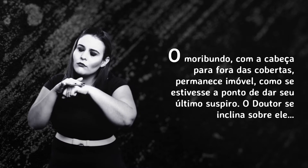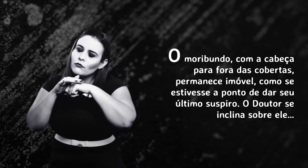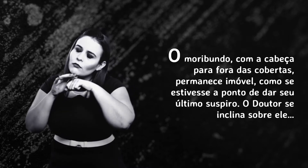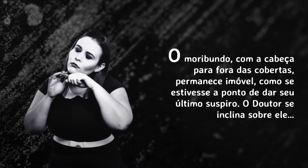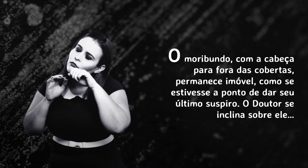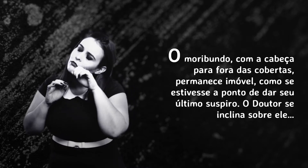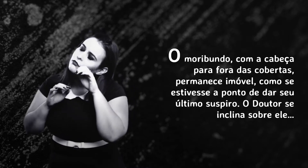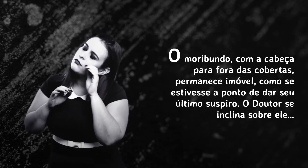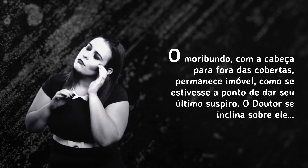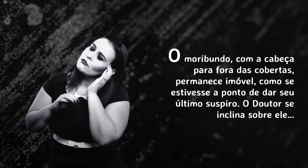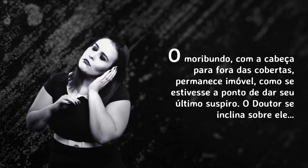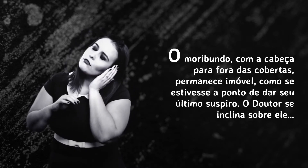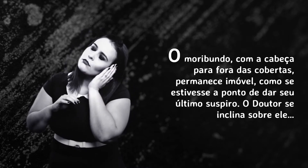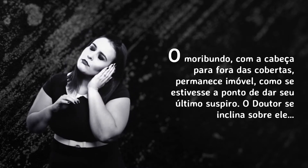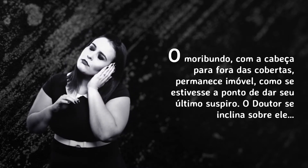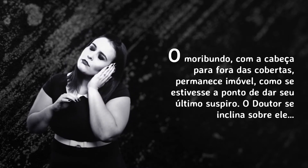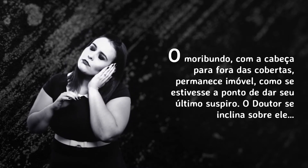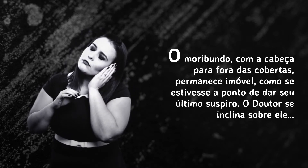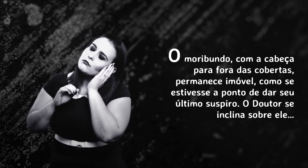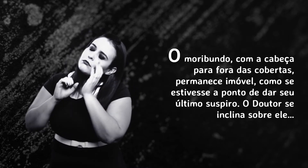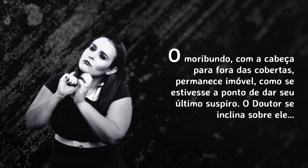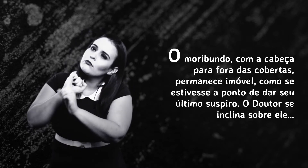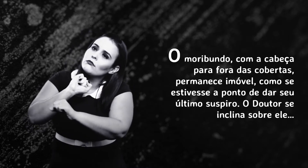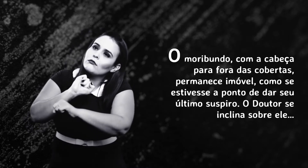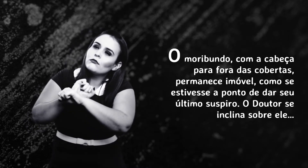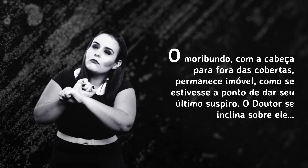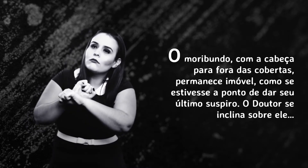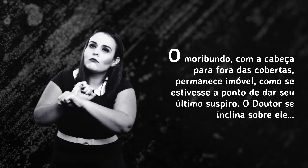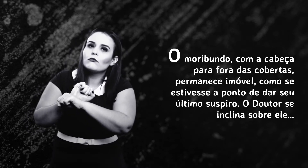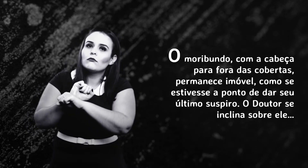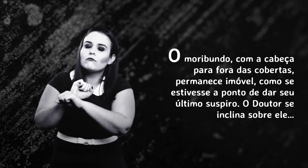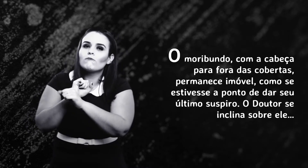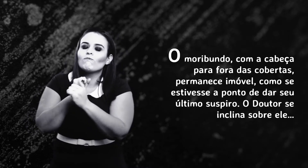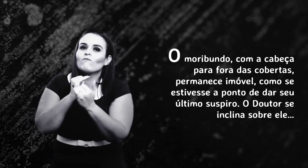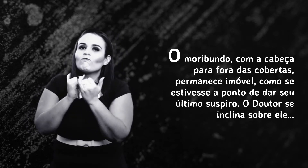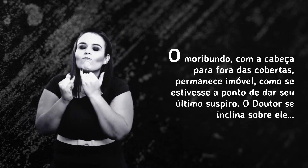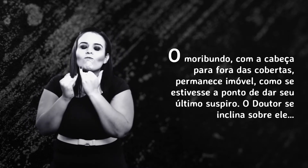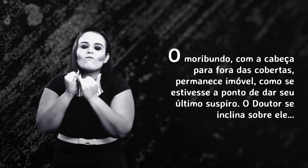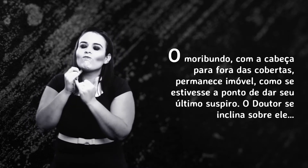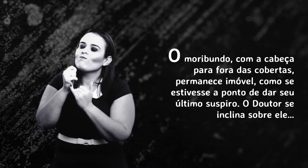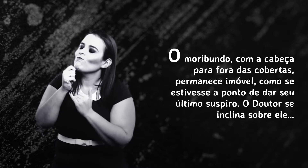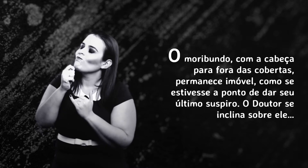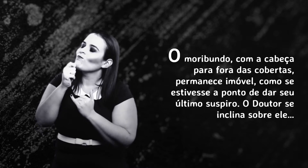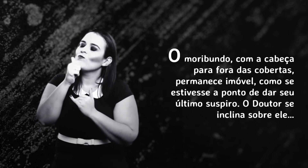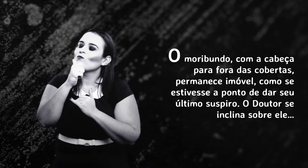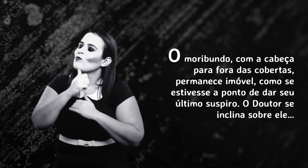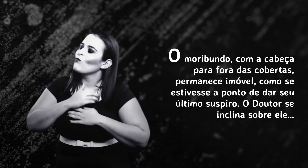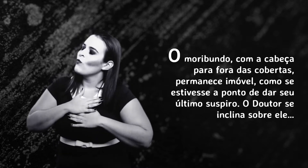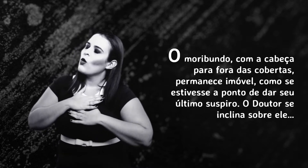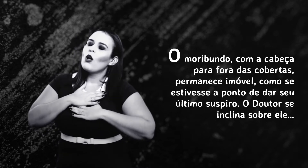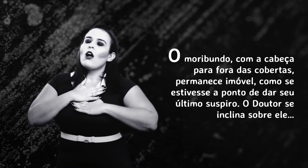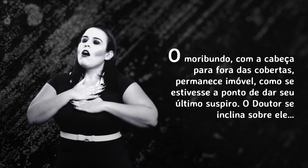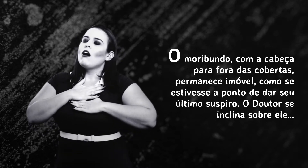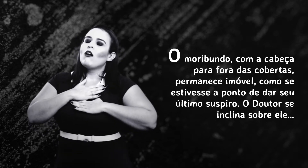fora das cobertas, permanece imóvel, como se estivesse a ponto de dar seu último